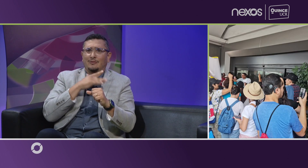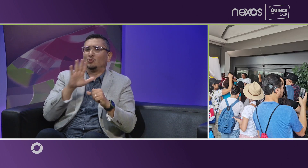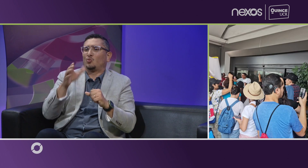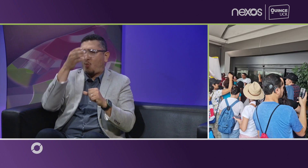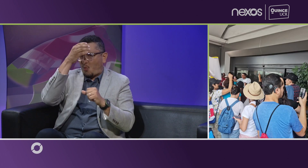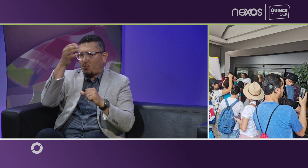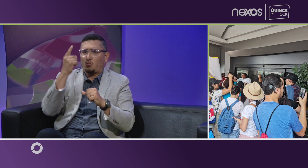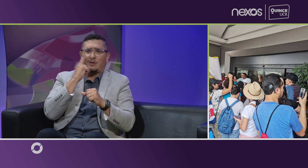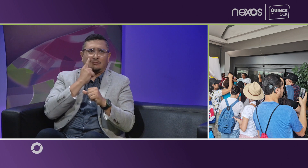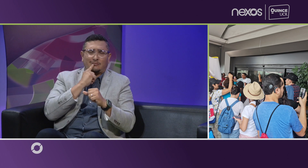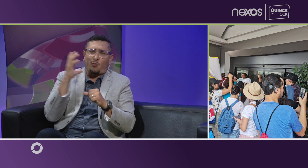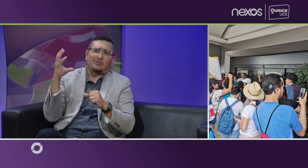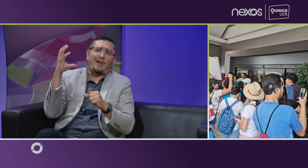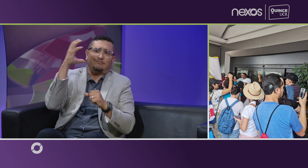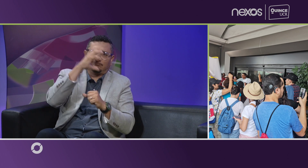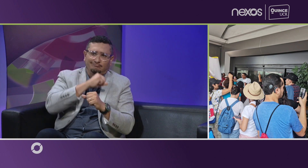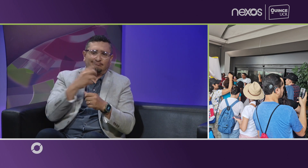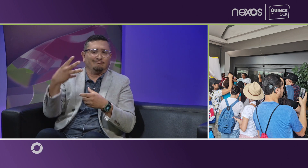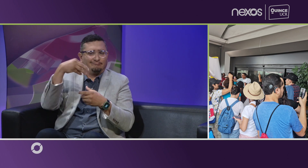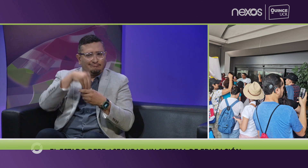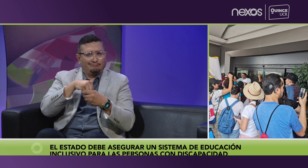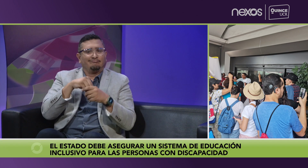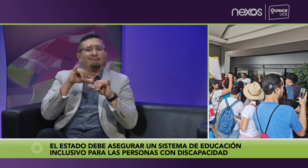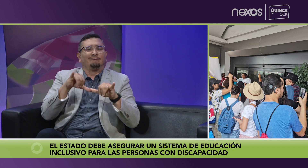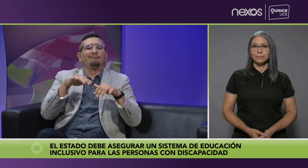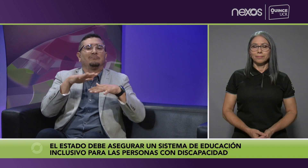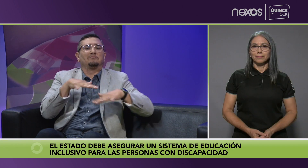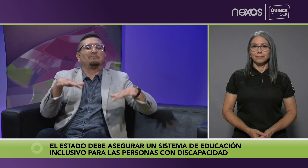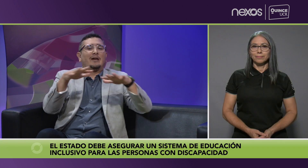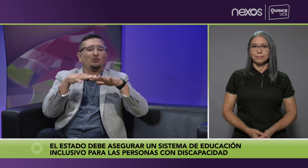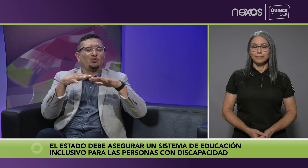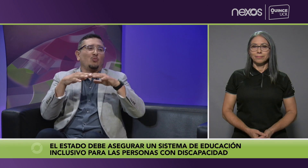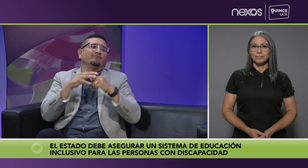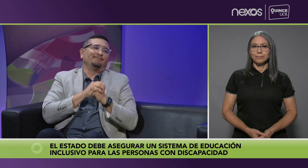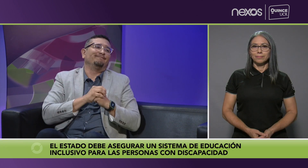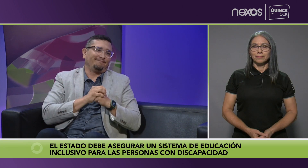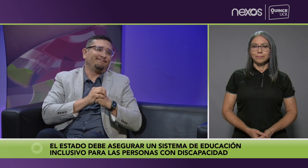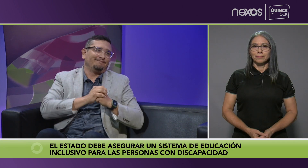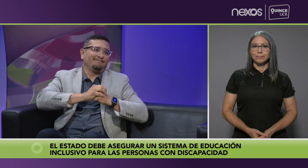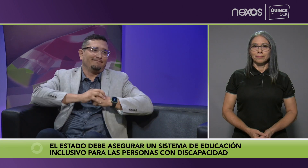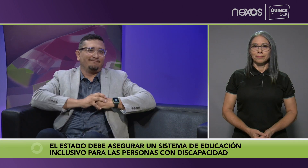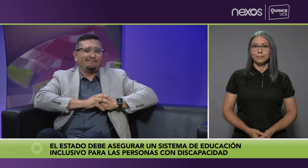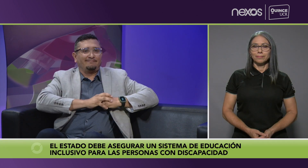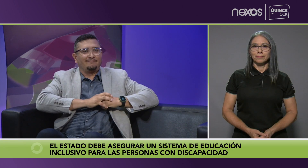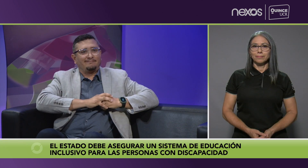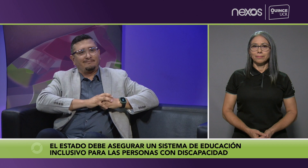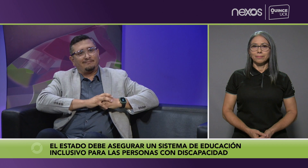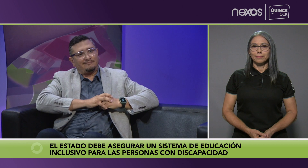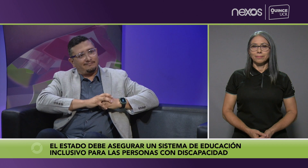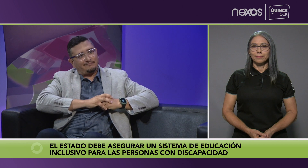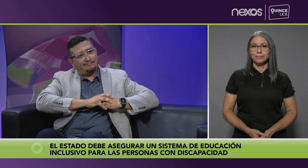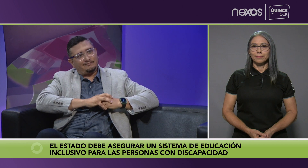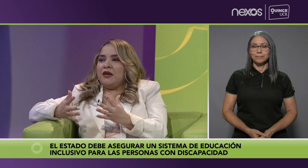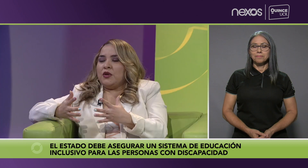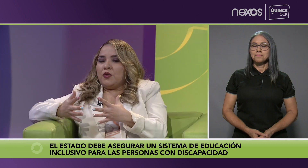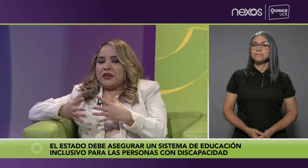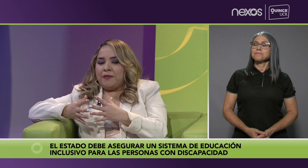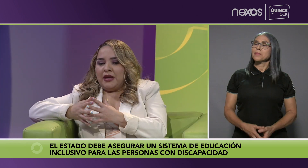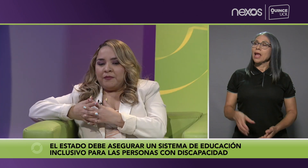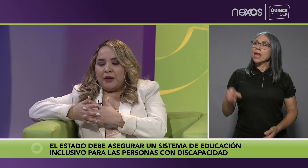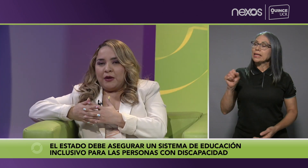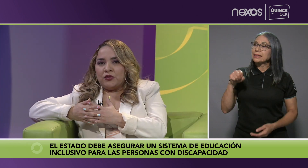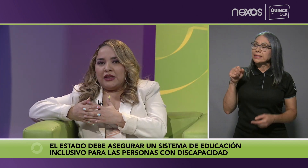señas, a que tienen una cultura también y tienen su propio espacio. Sí,